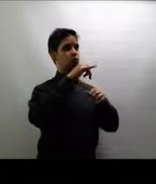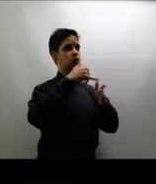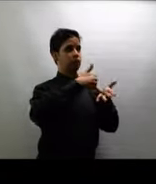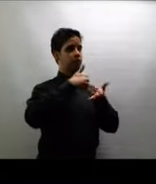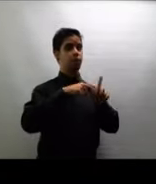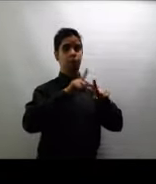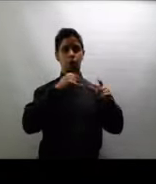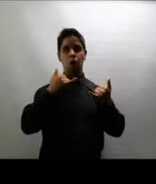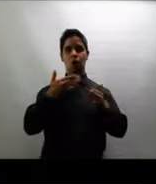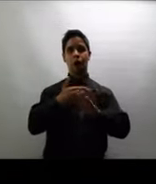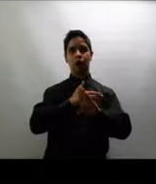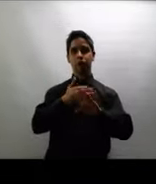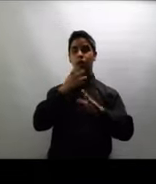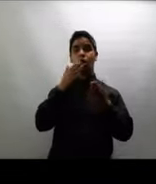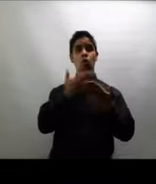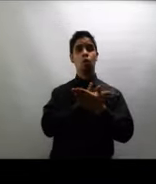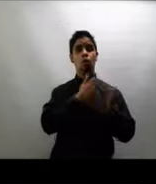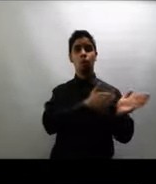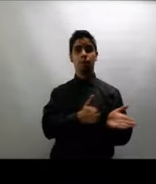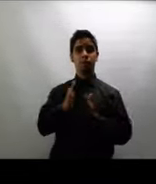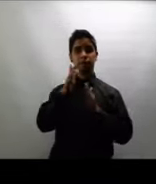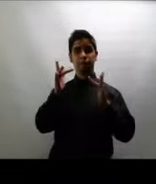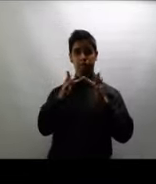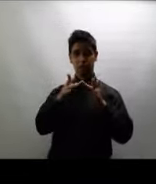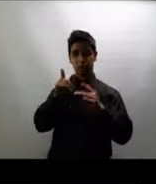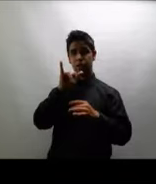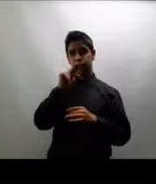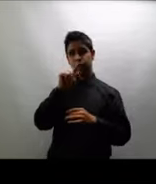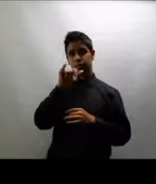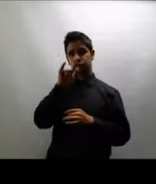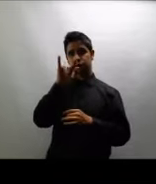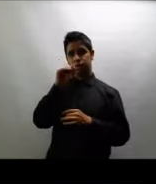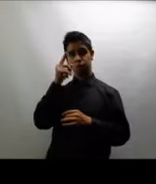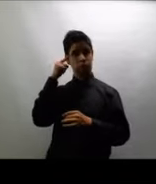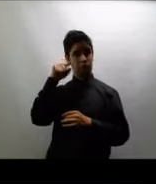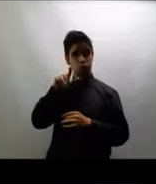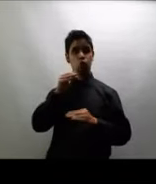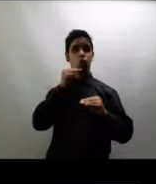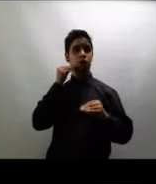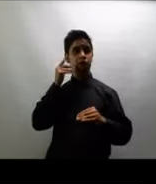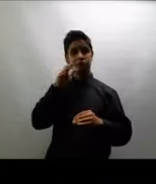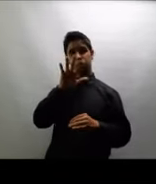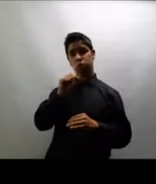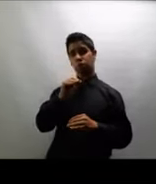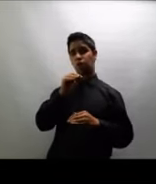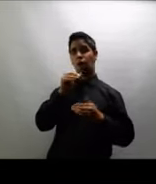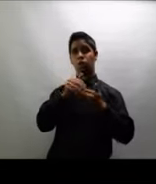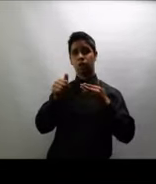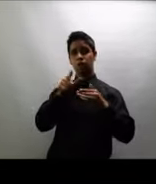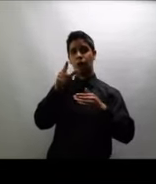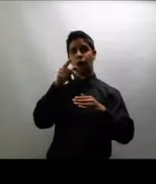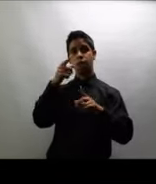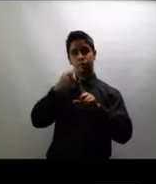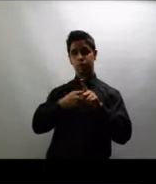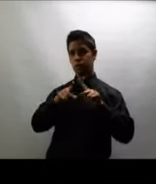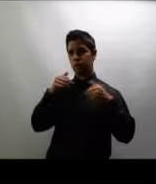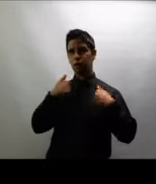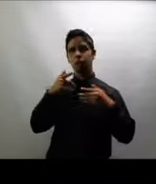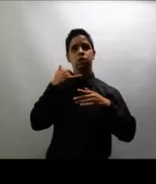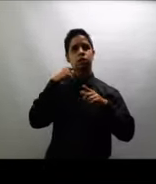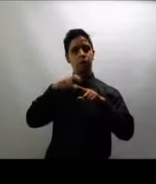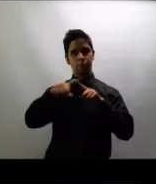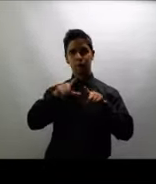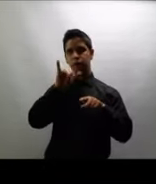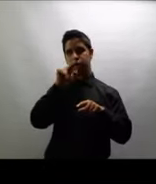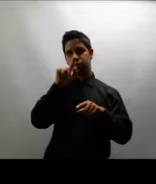llegó de AT&T el nuevo plan de telefonía e internet ilimitado para tu hogar. Desde $50 al mes tienes llamadas ilimitadas en Puerto Rico, larga